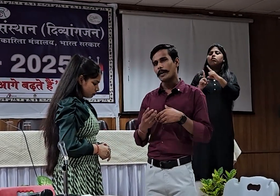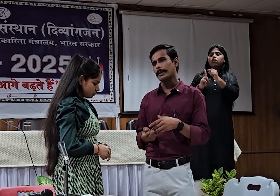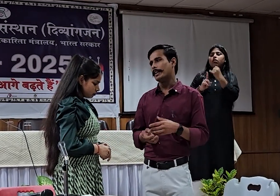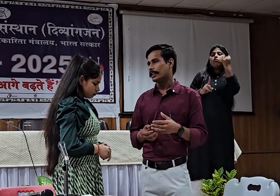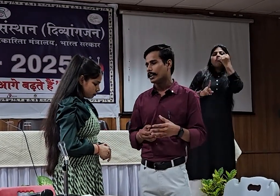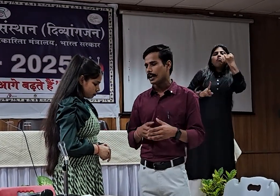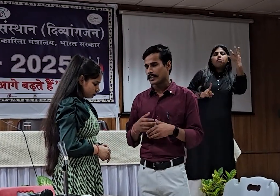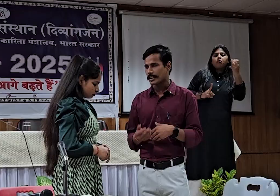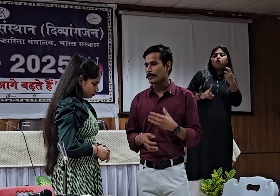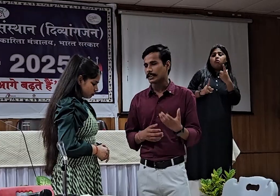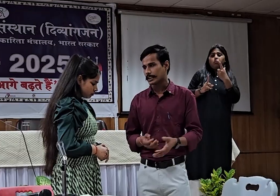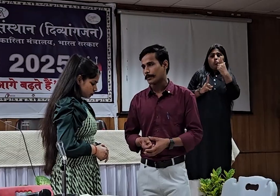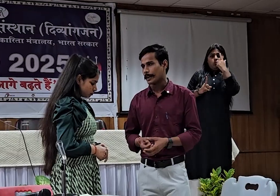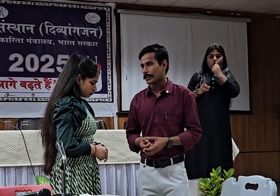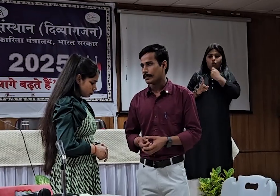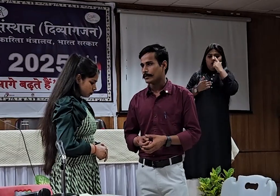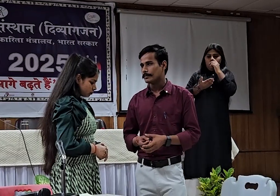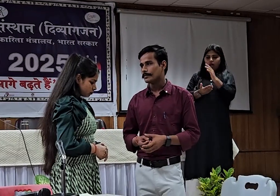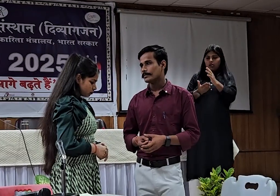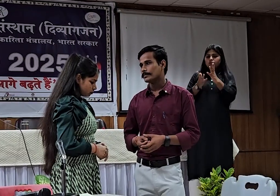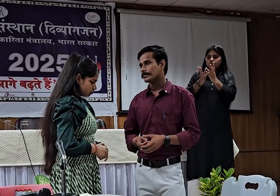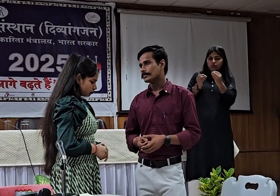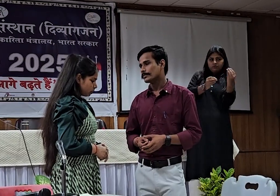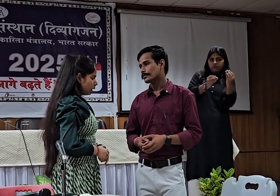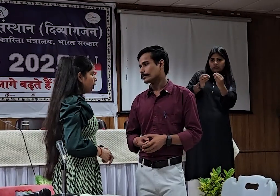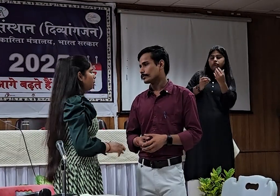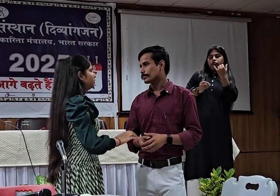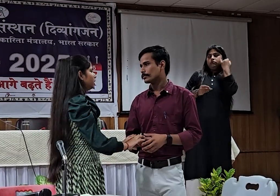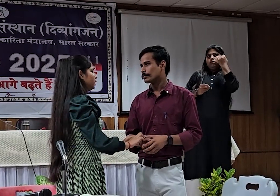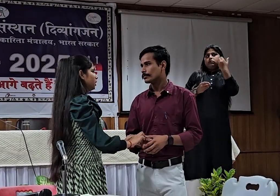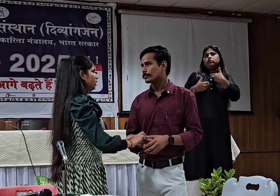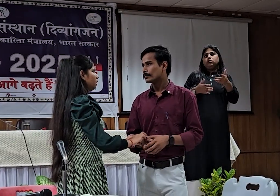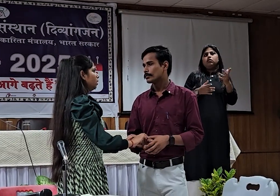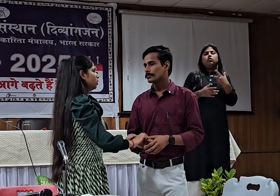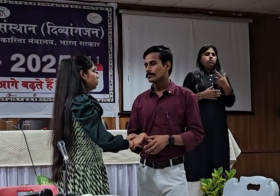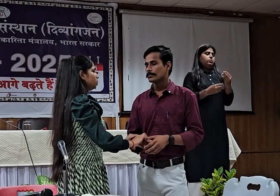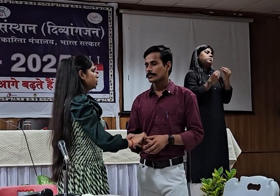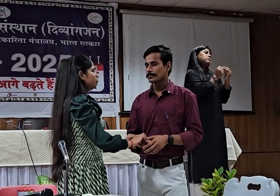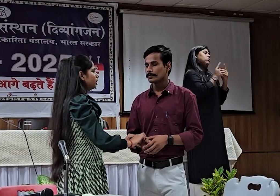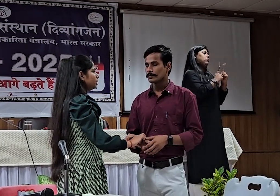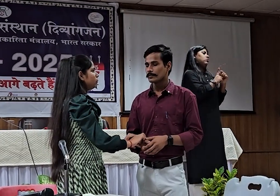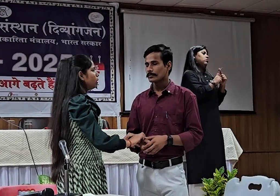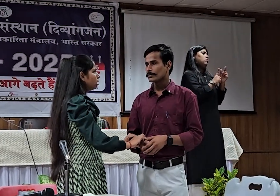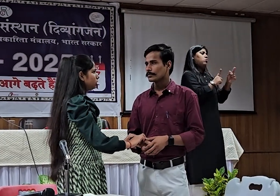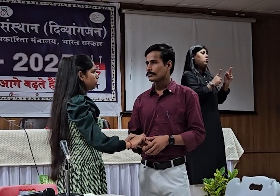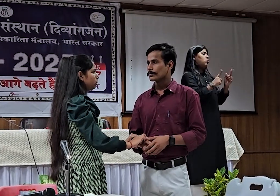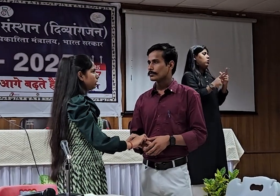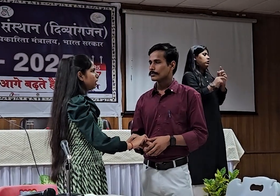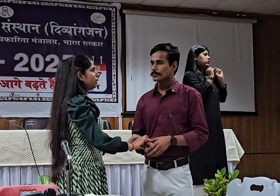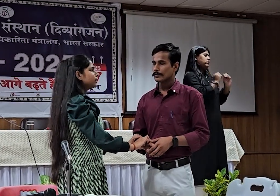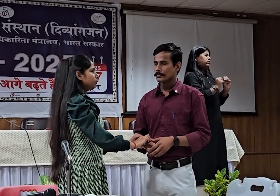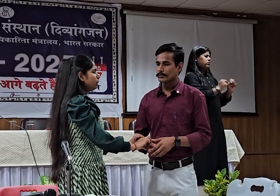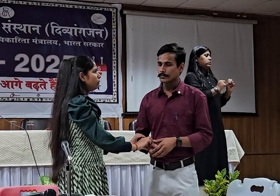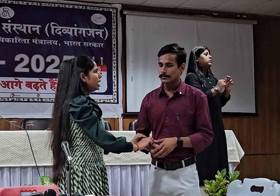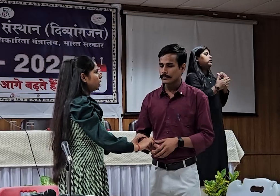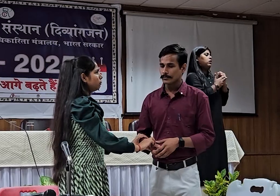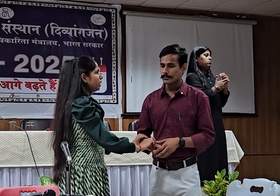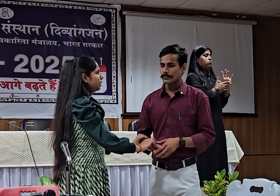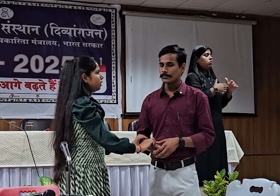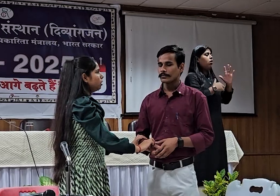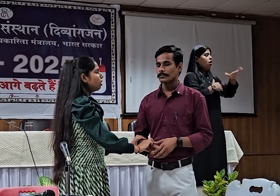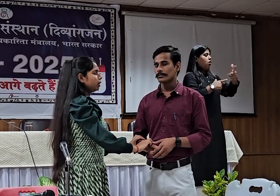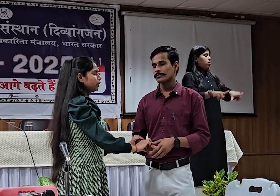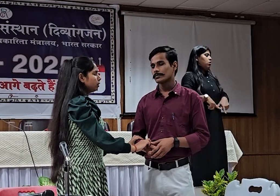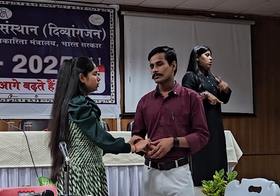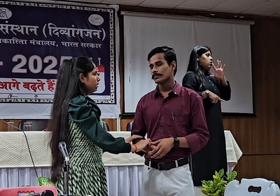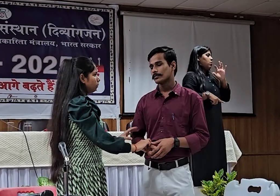हूँ जो हमारी बेटी का अच्छे से मदद कर पाए। आप जल्दी करना, क्योंकि उसकी मदद की बहुत ज़रूरत है, तभी वो आगे